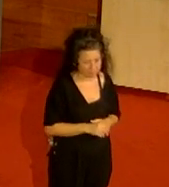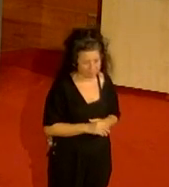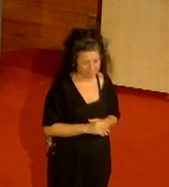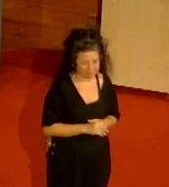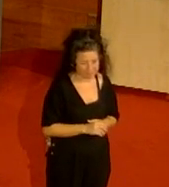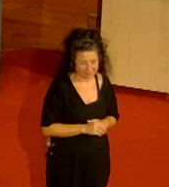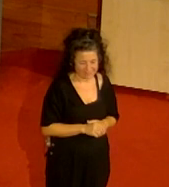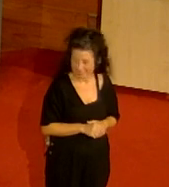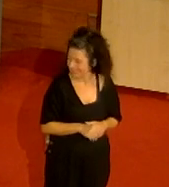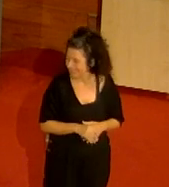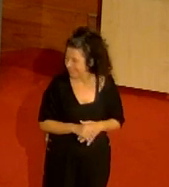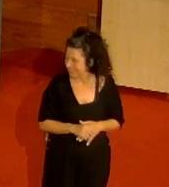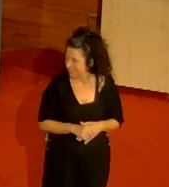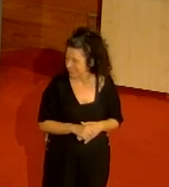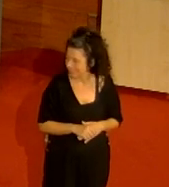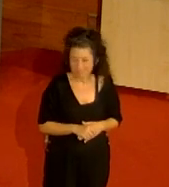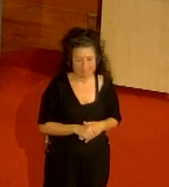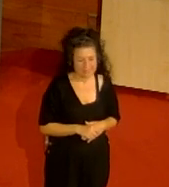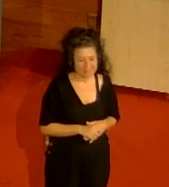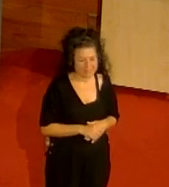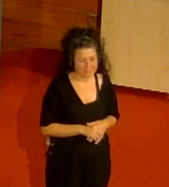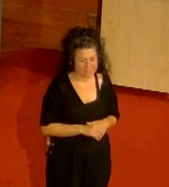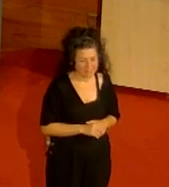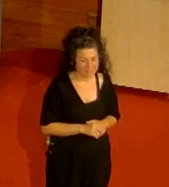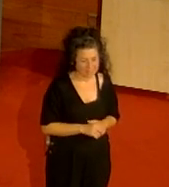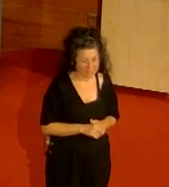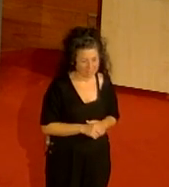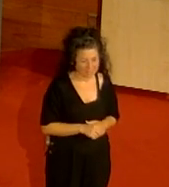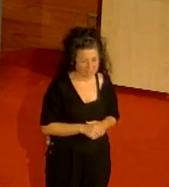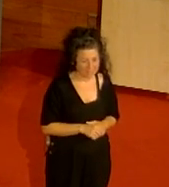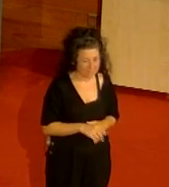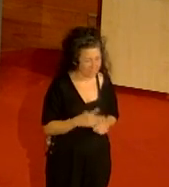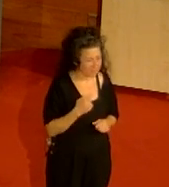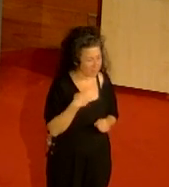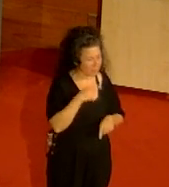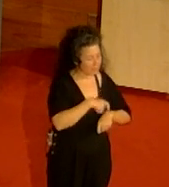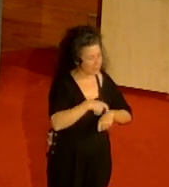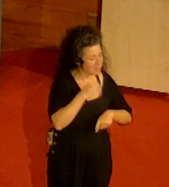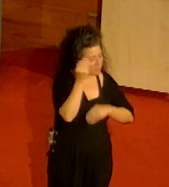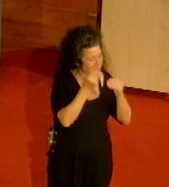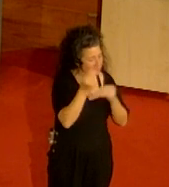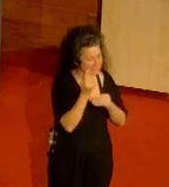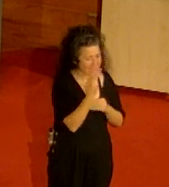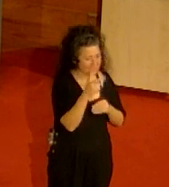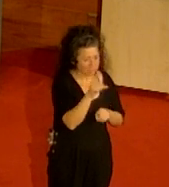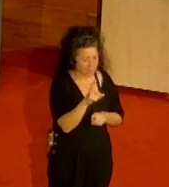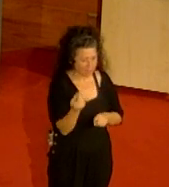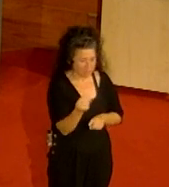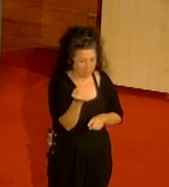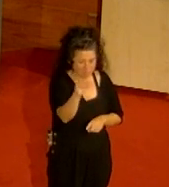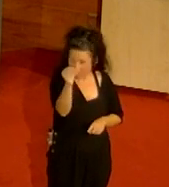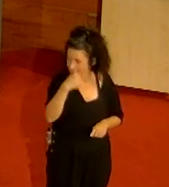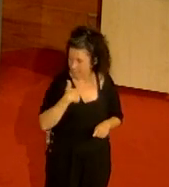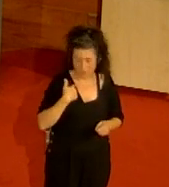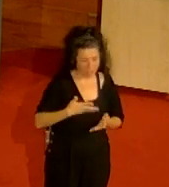¿Te recuerdo la primera pregunta? Sí, sí. Lo que pasa es que me ha dado tiempo a pensar y me han salido dos más. La tercera, vale. Pues me están liando y yo ya me tiendo a